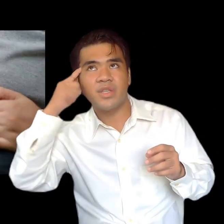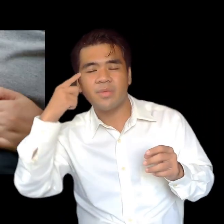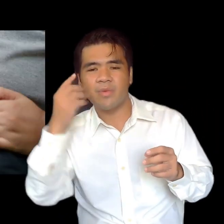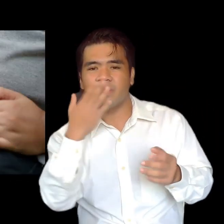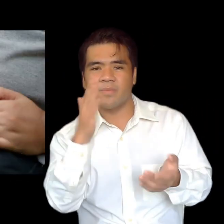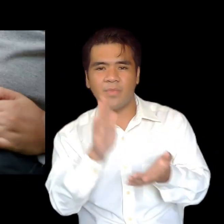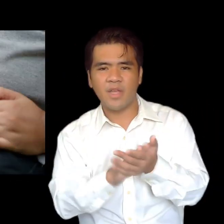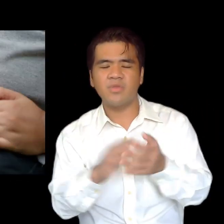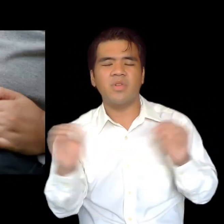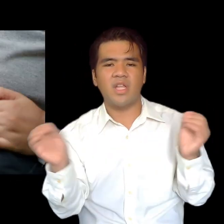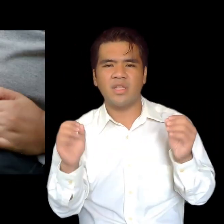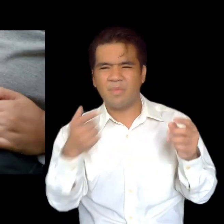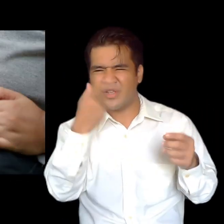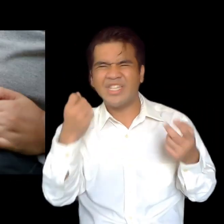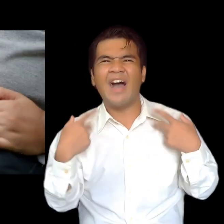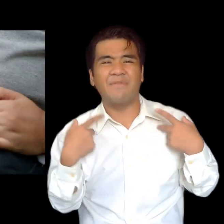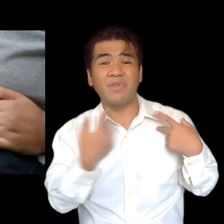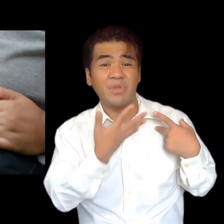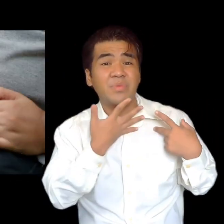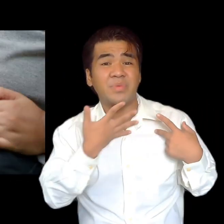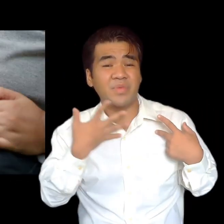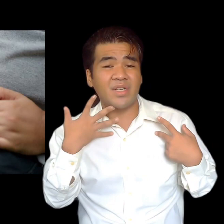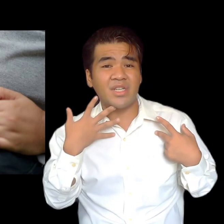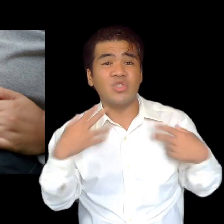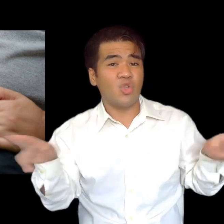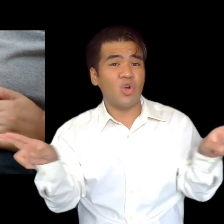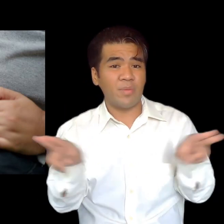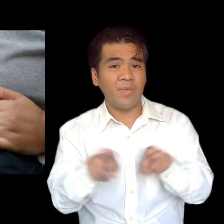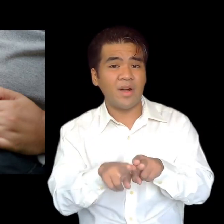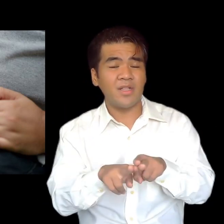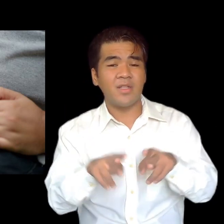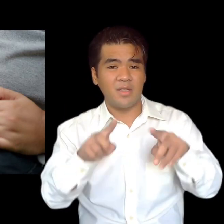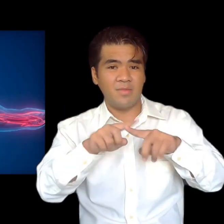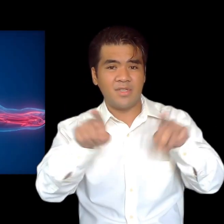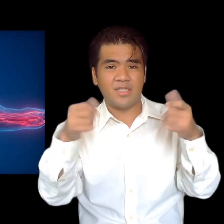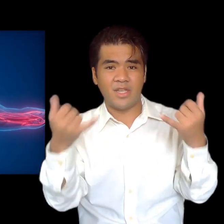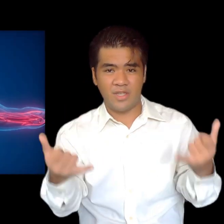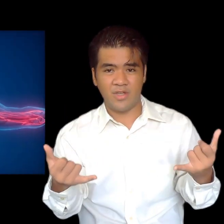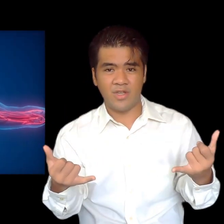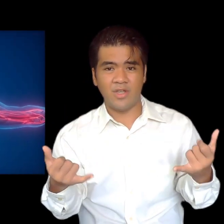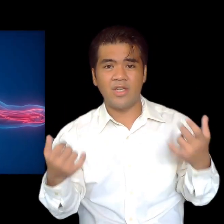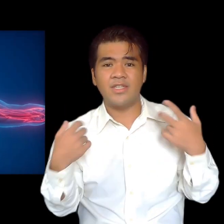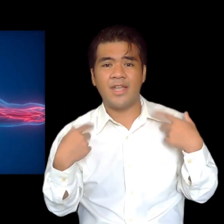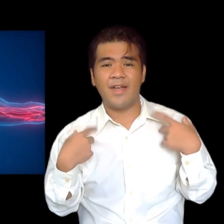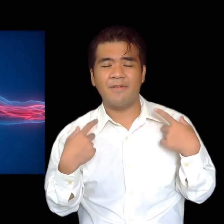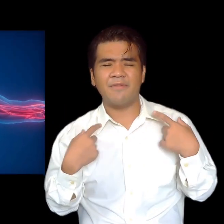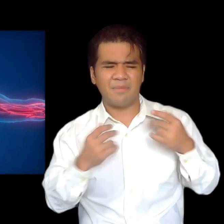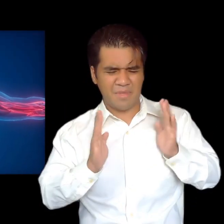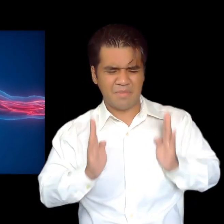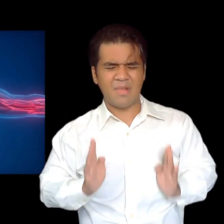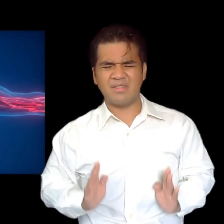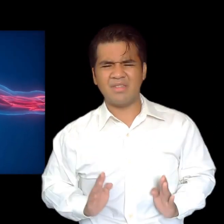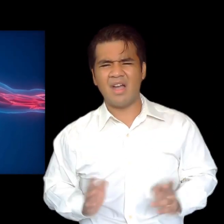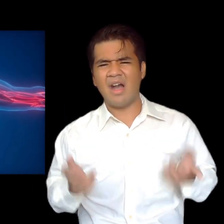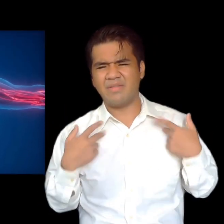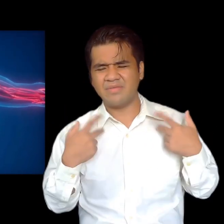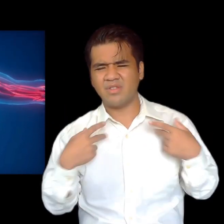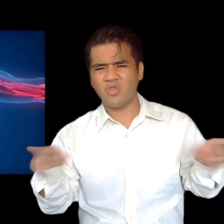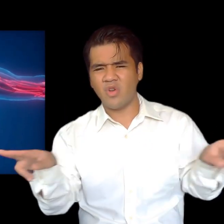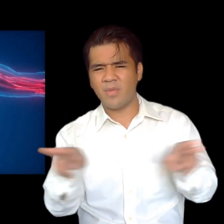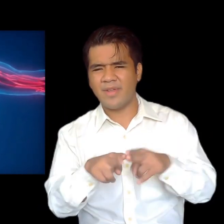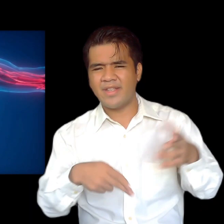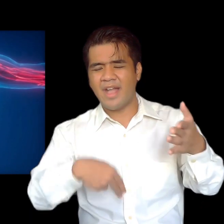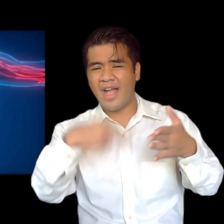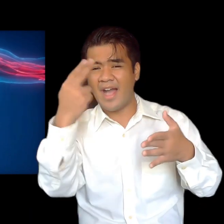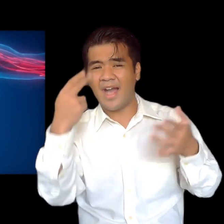once na naramdaman mo ang pagtaas ng iyong libido o ang sexual tension sa iyong ari. In short, kasama na talaga sa ating biological